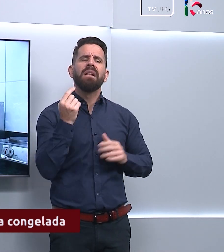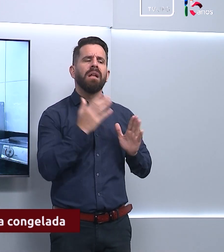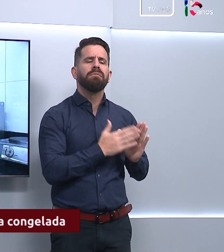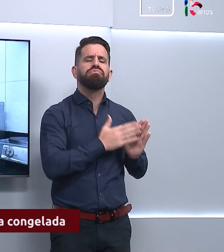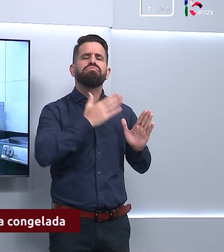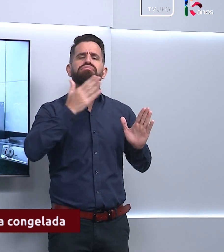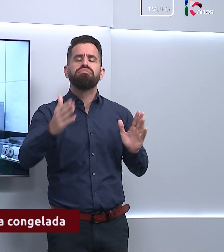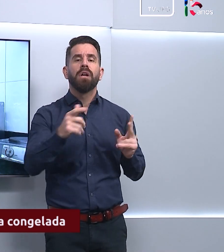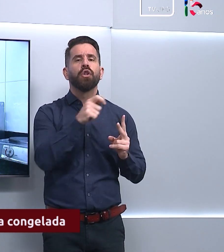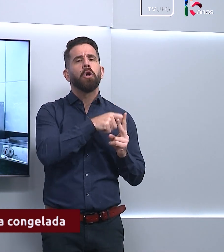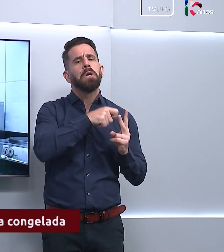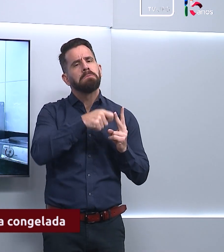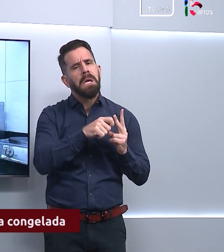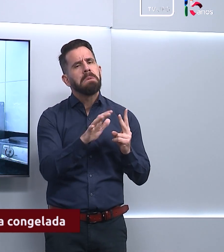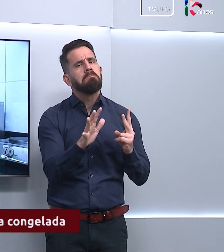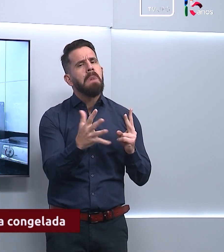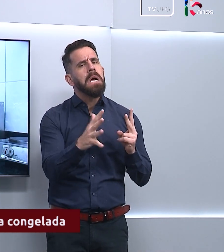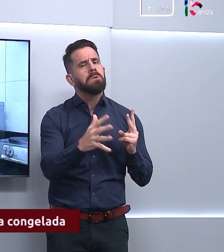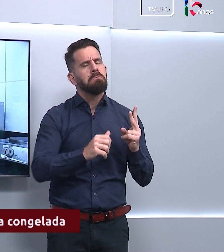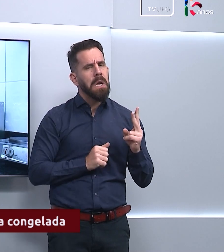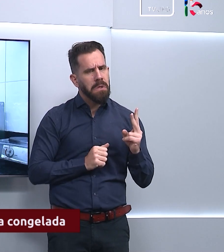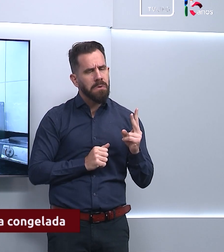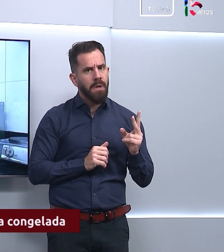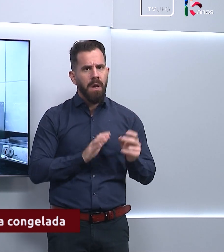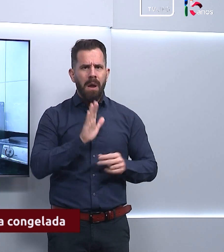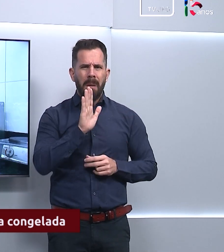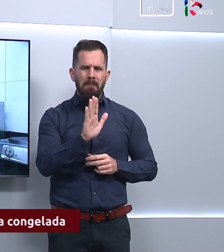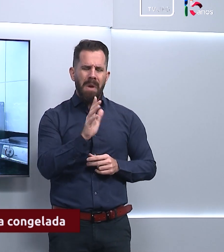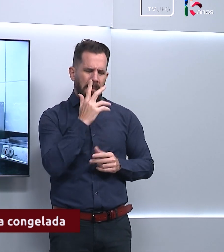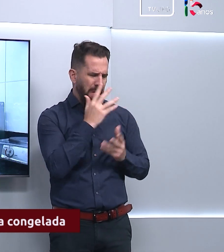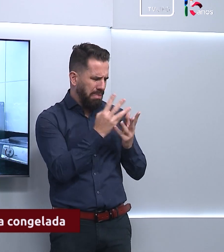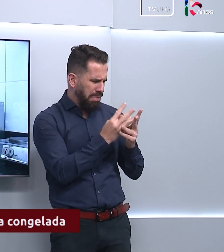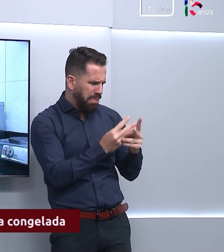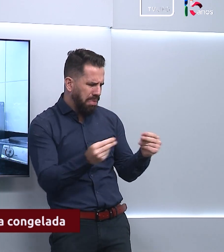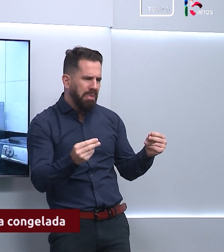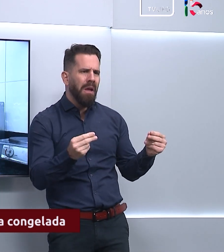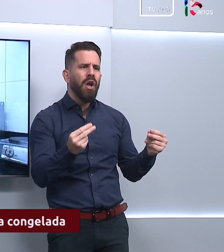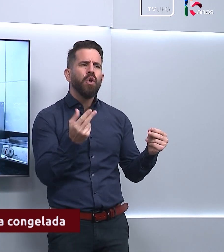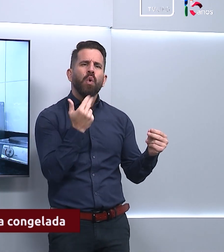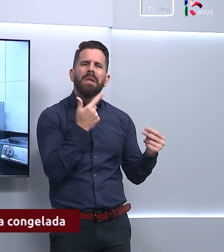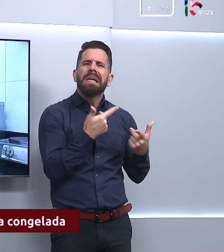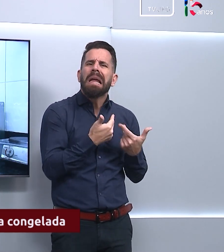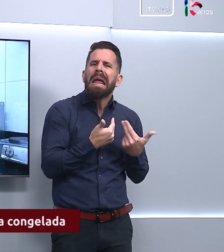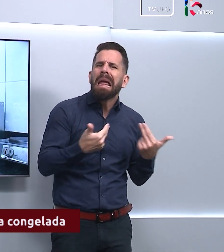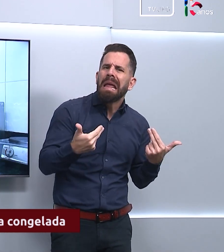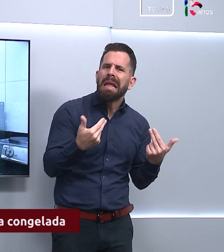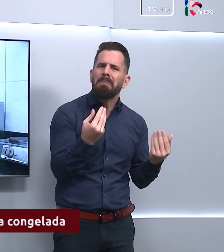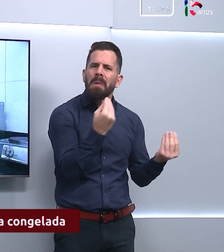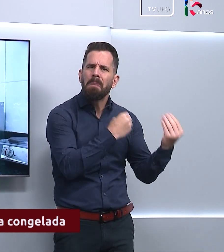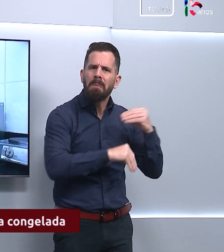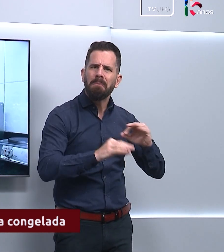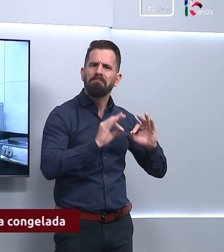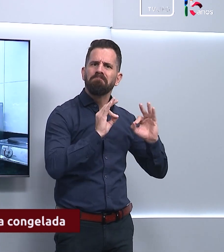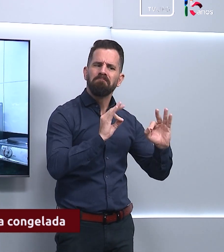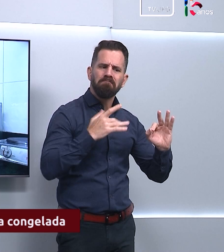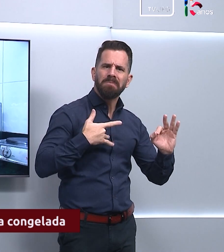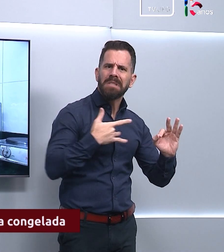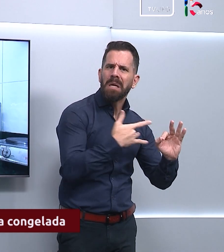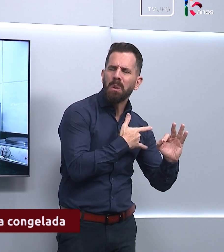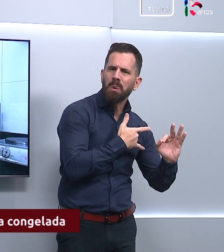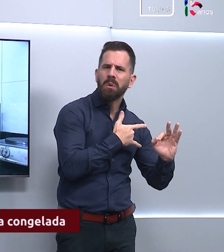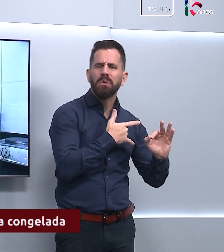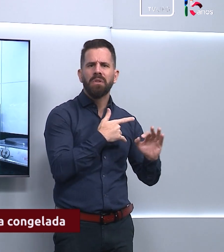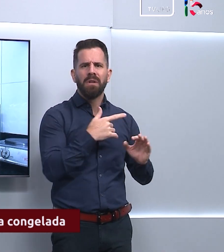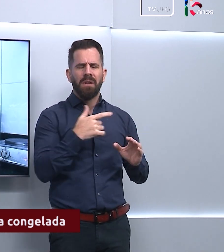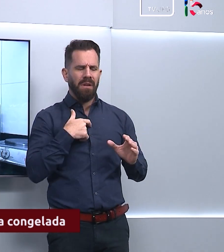2 meses. Mas será que perdem alguns nutrientes aí nesse processo de